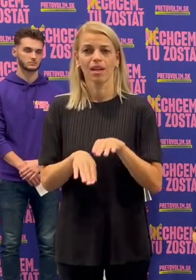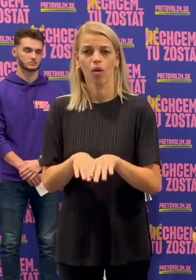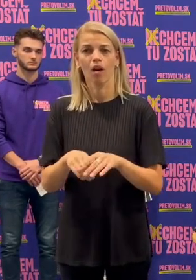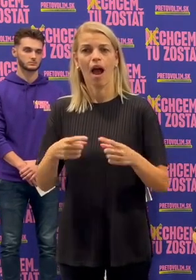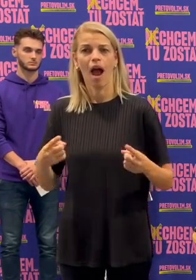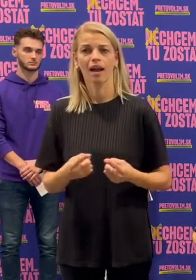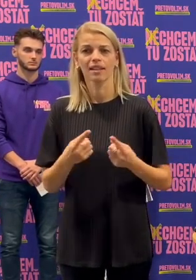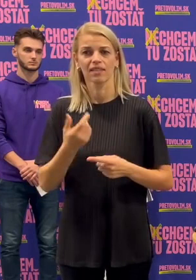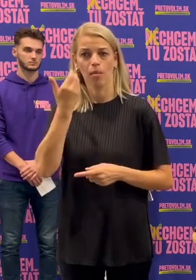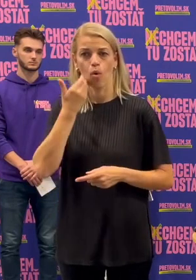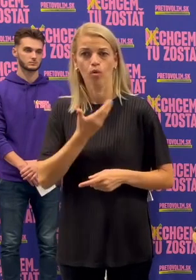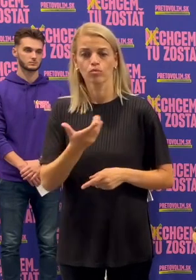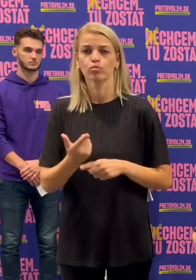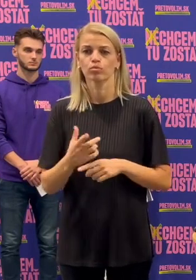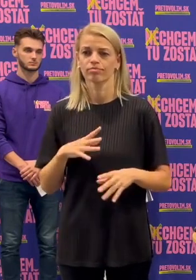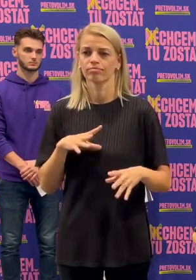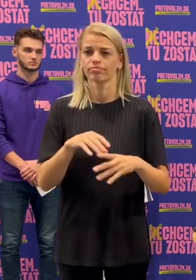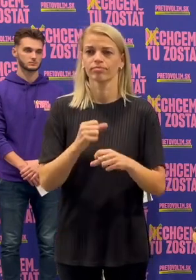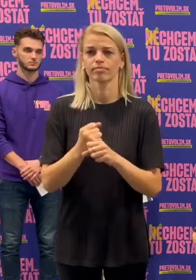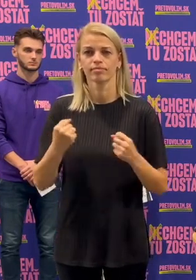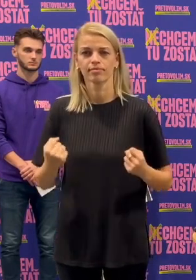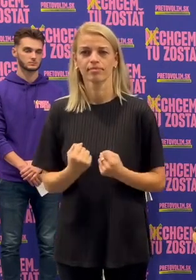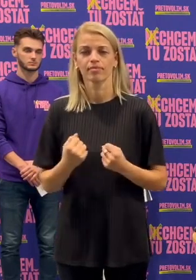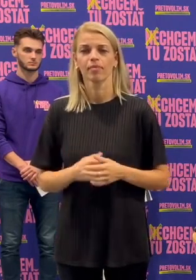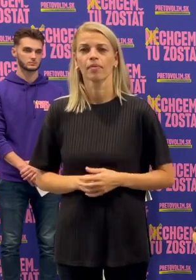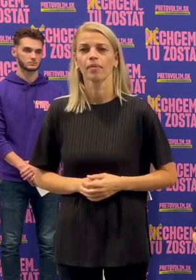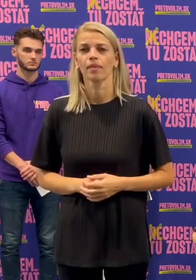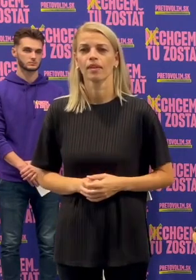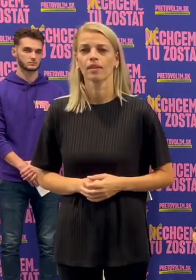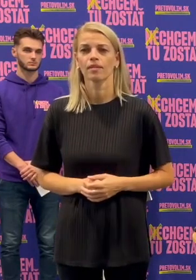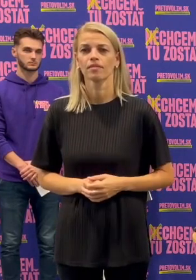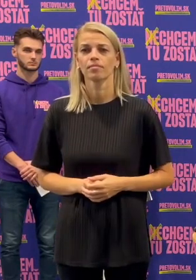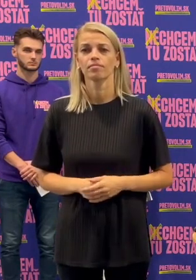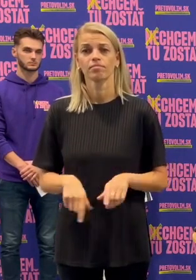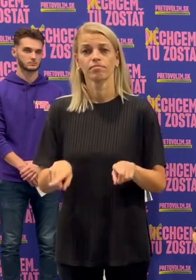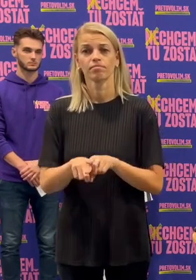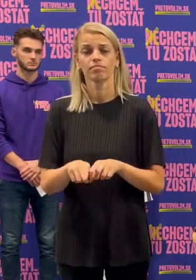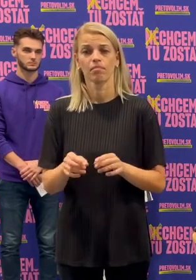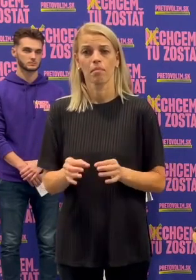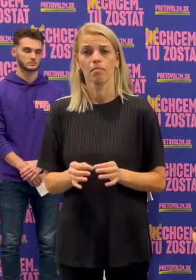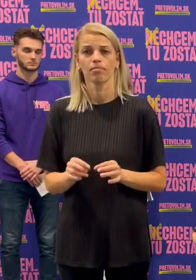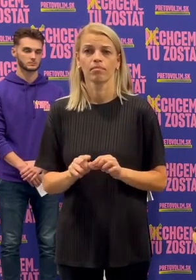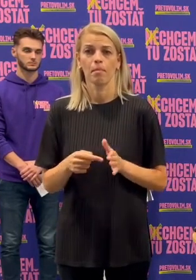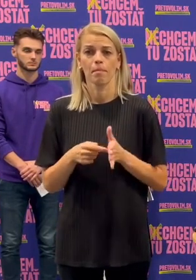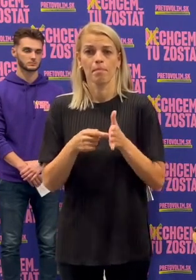aktívnemu občianstvu a angažovanosti. Rovnako prejavom tejto